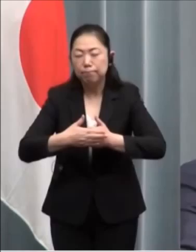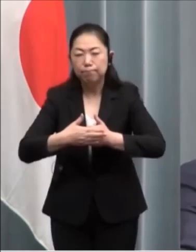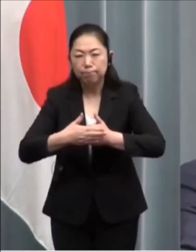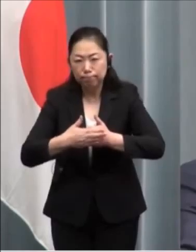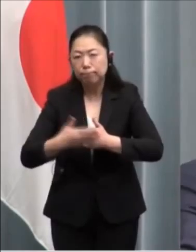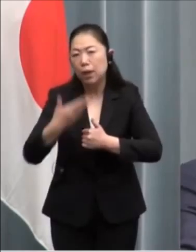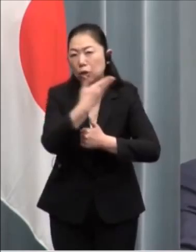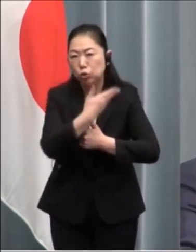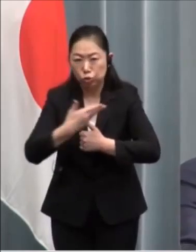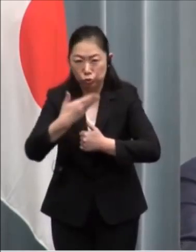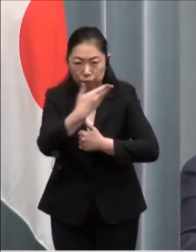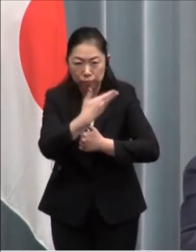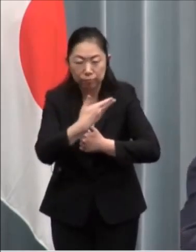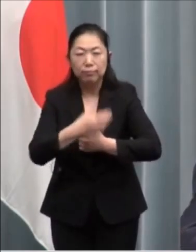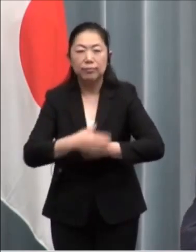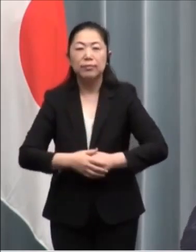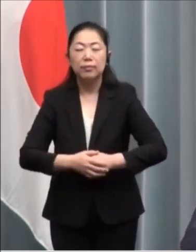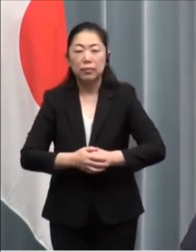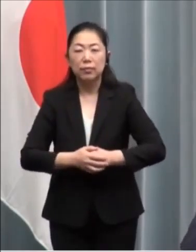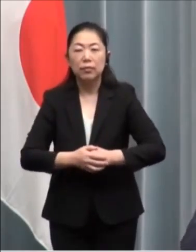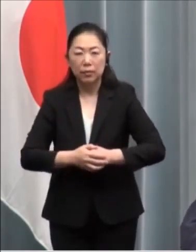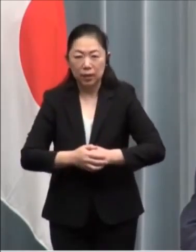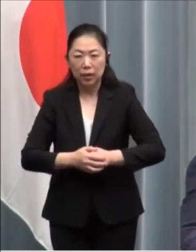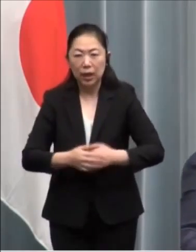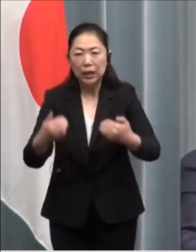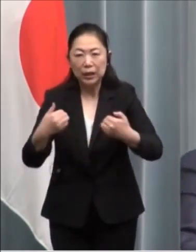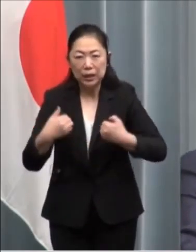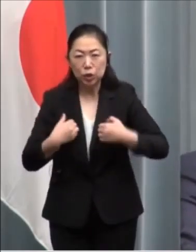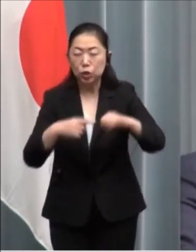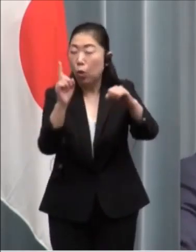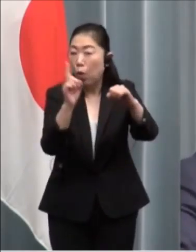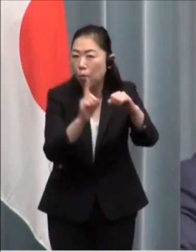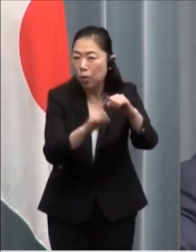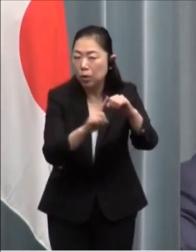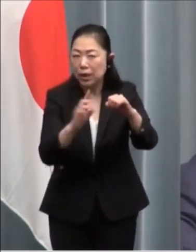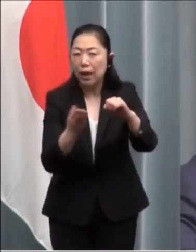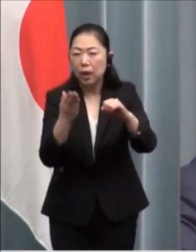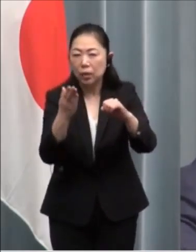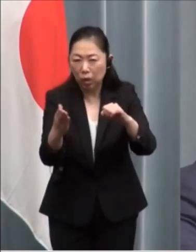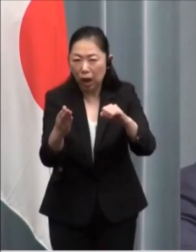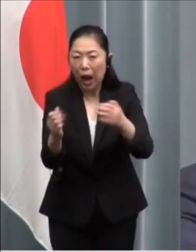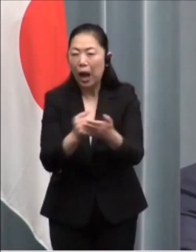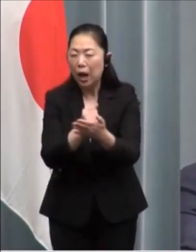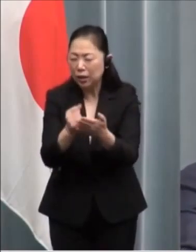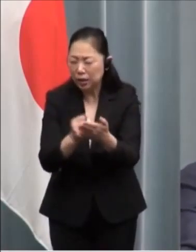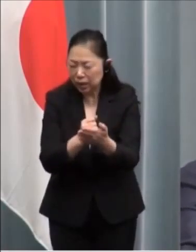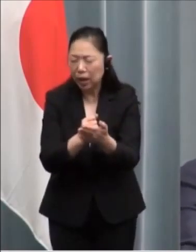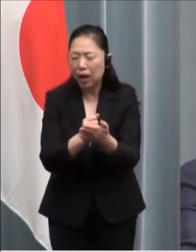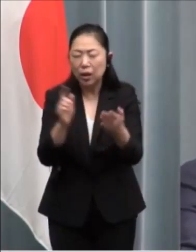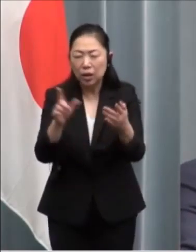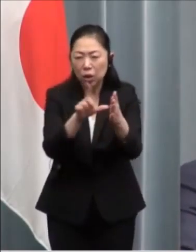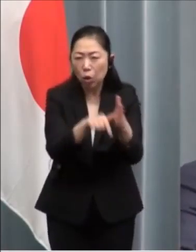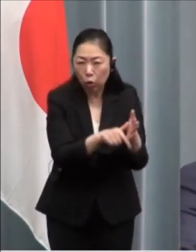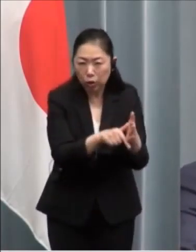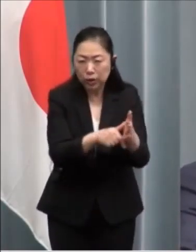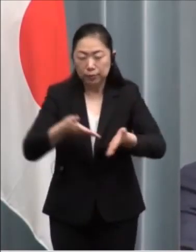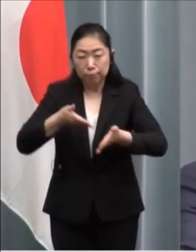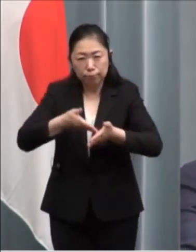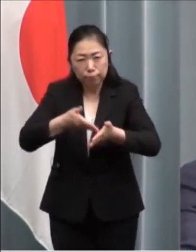というふうに思っております。その必要性、目的、こうしたことをあらゆる機会にですね、訴えをさせていただきなが